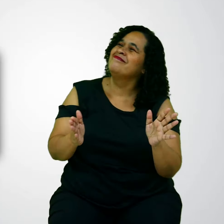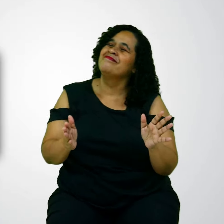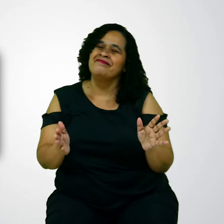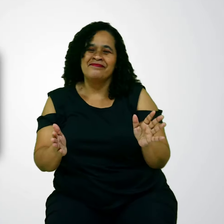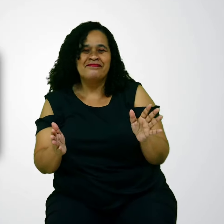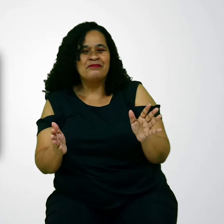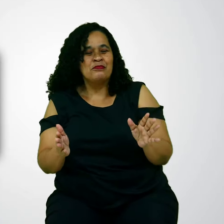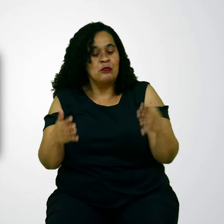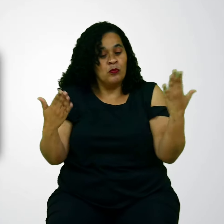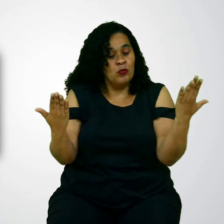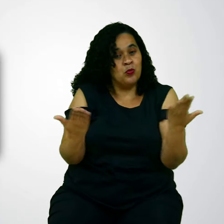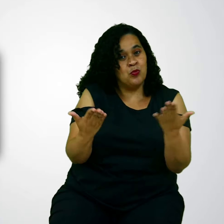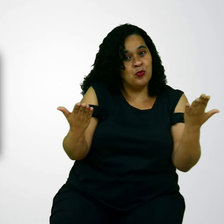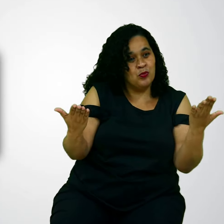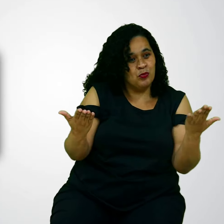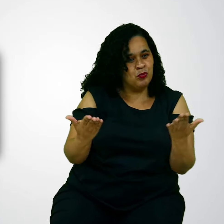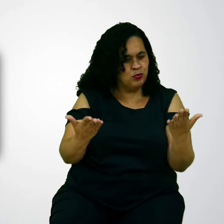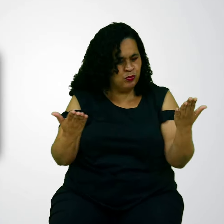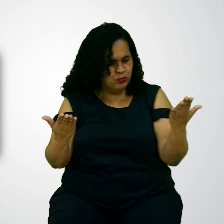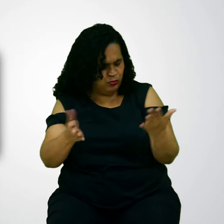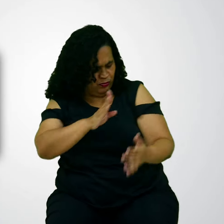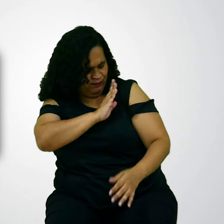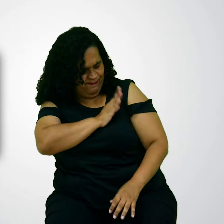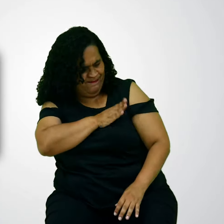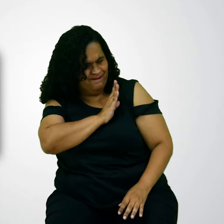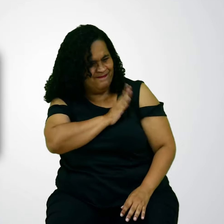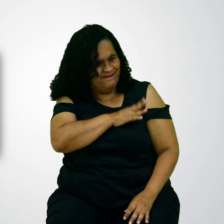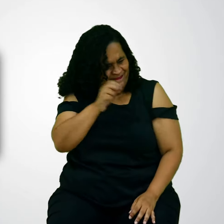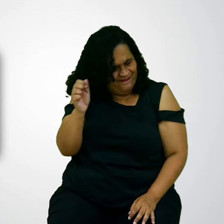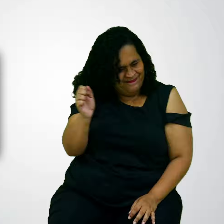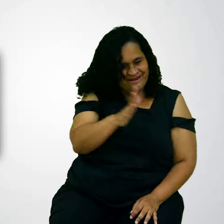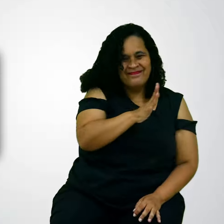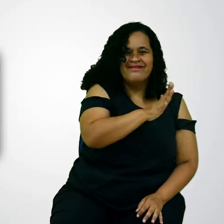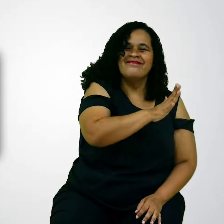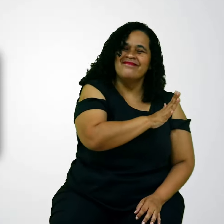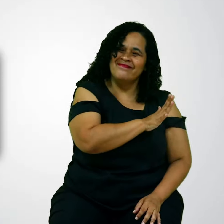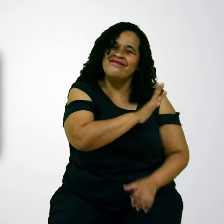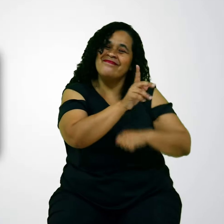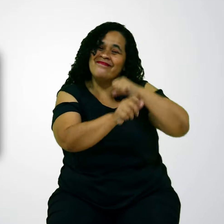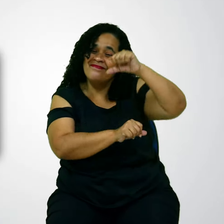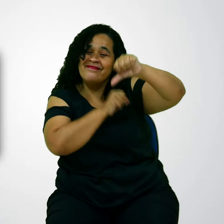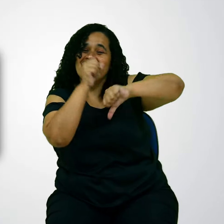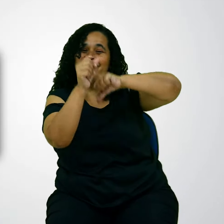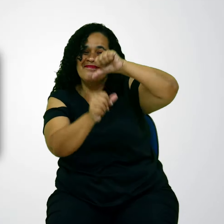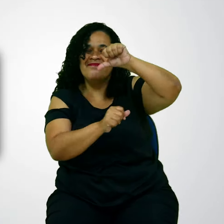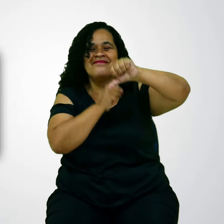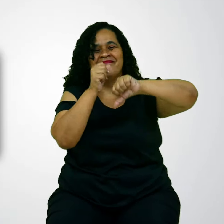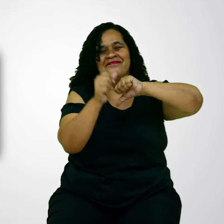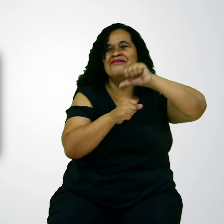Novamente um novo coração me